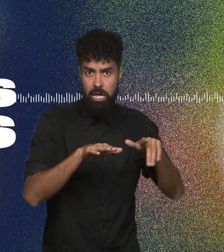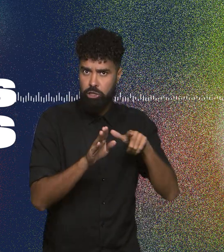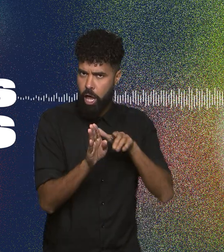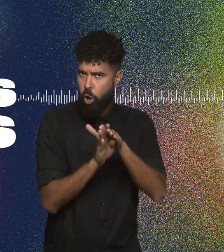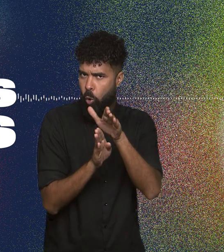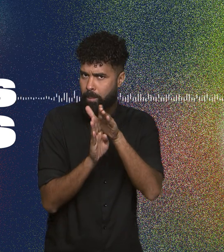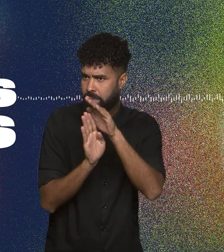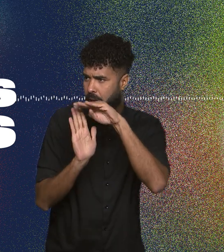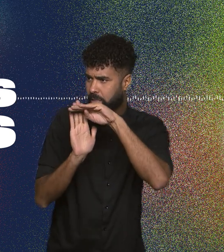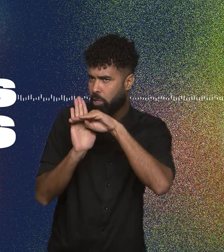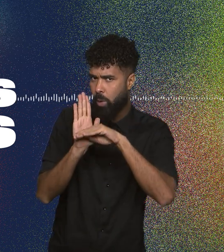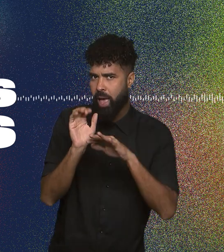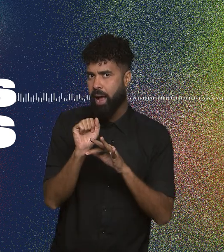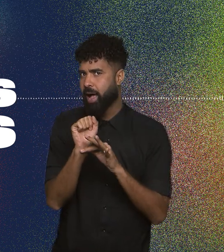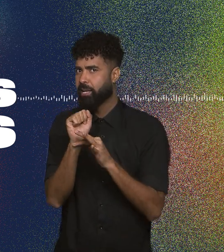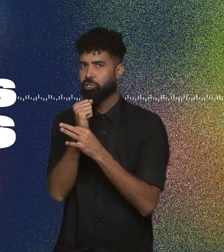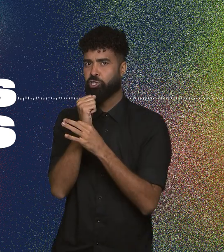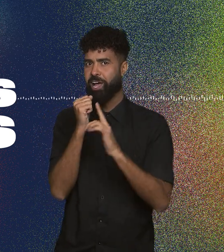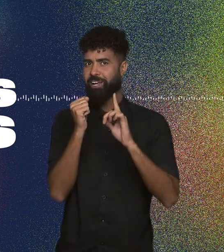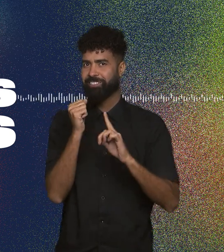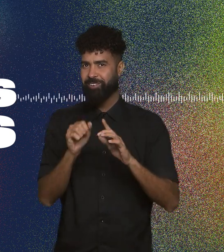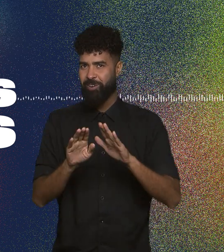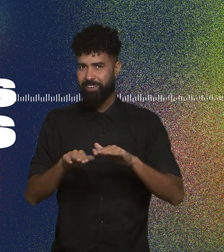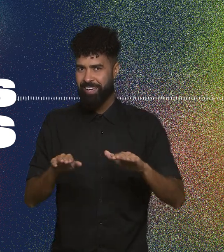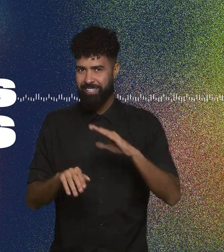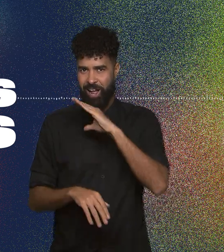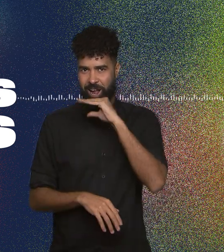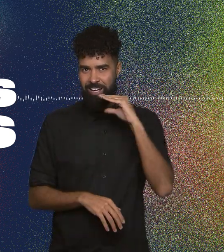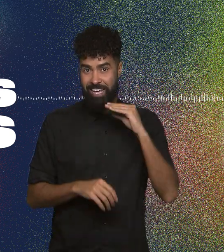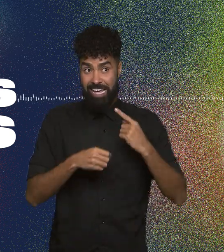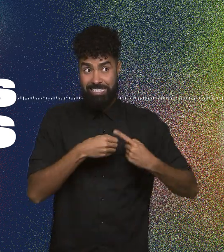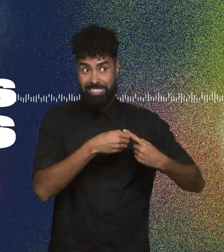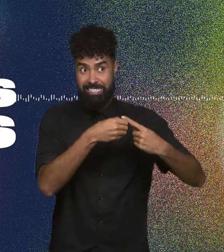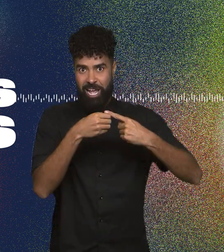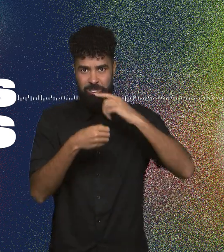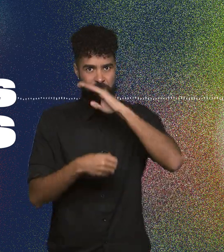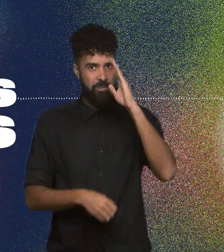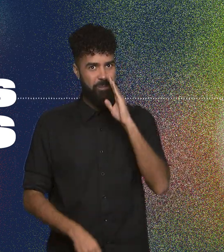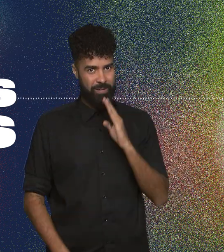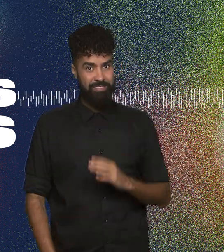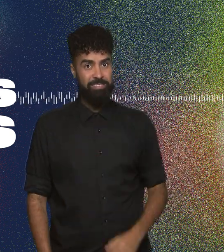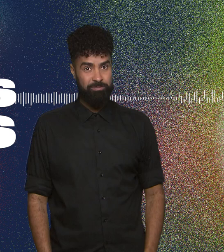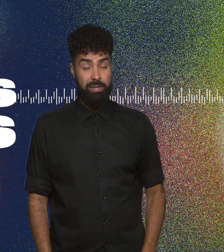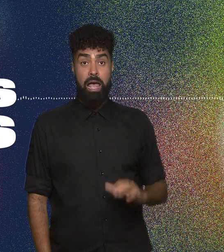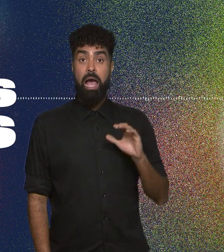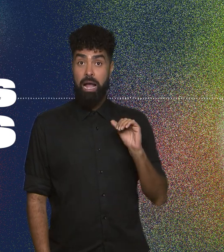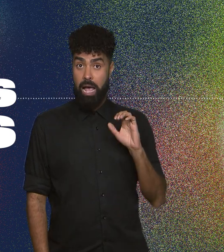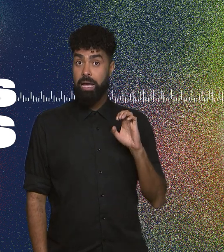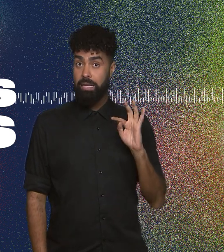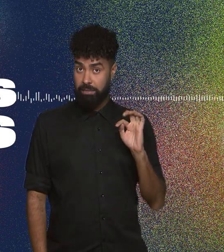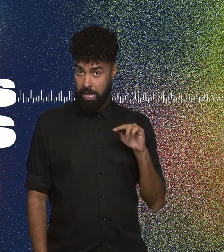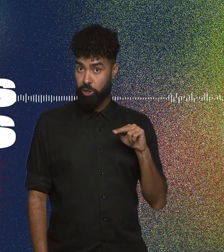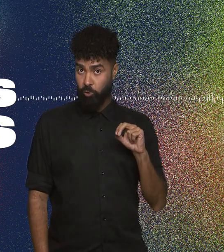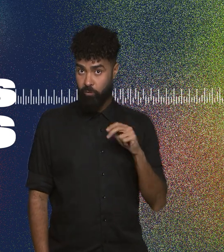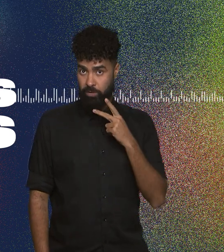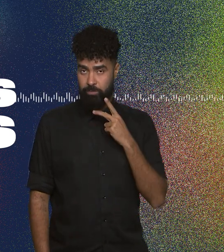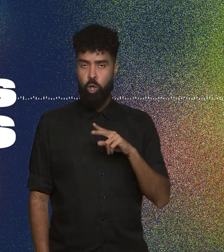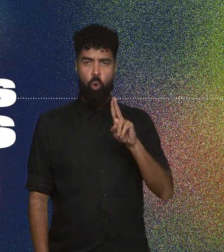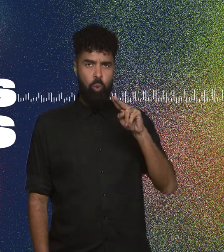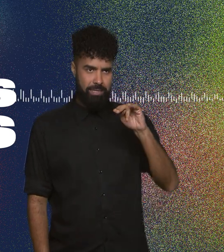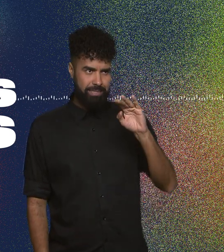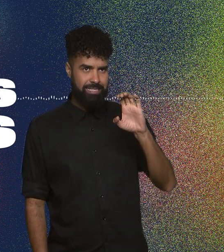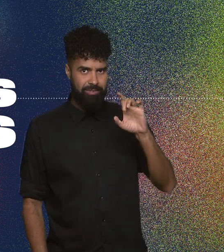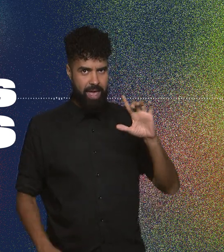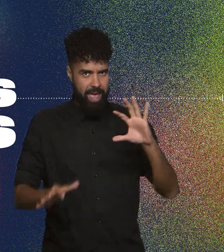recomendações para a garantia dos direitos das crianças e dos adolescentes nas cidades brasileiras. O Unicef é uma agência da